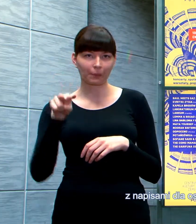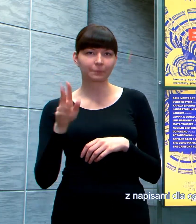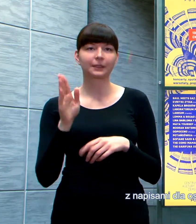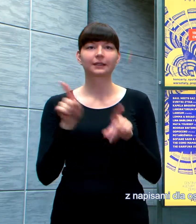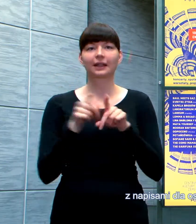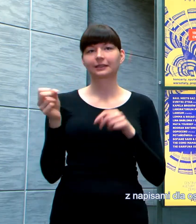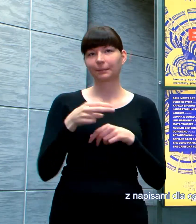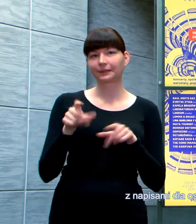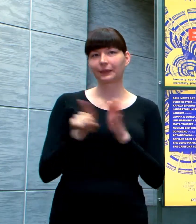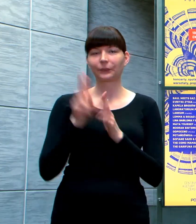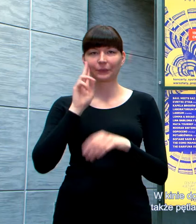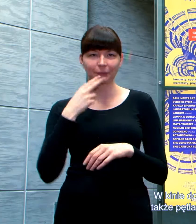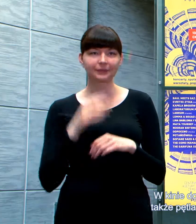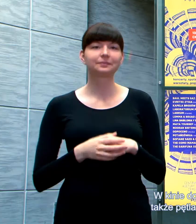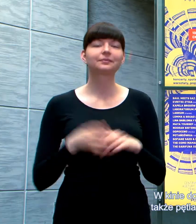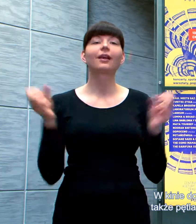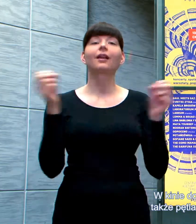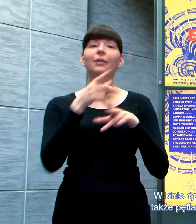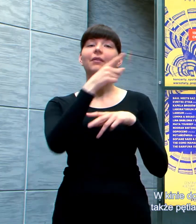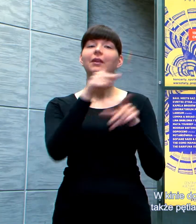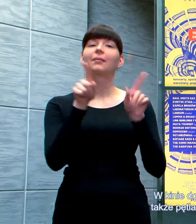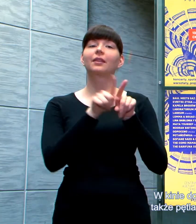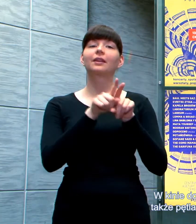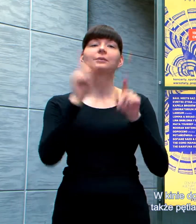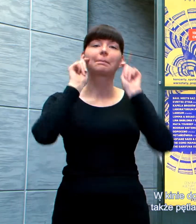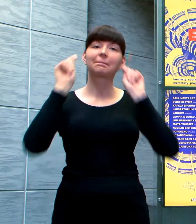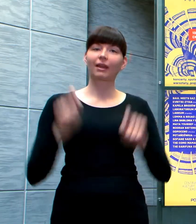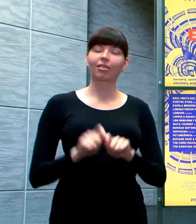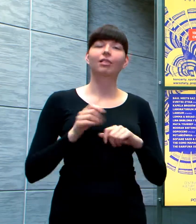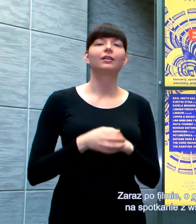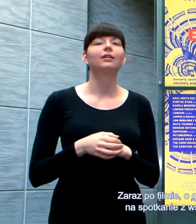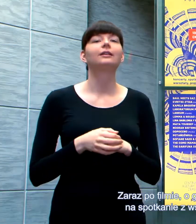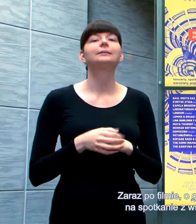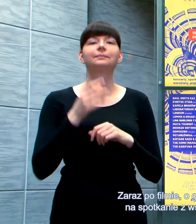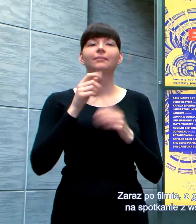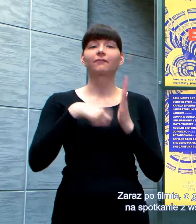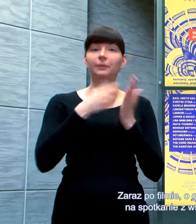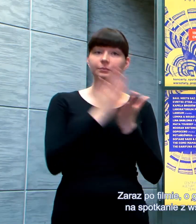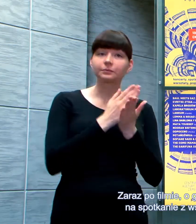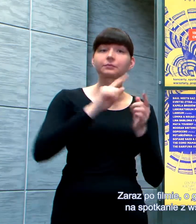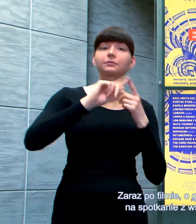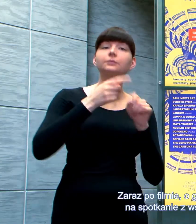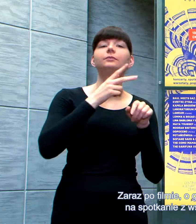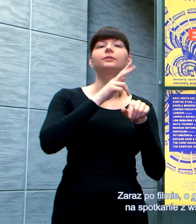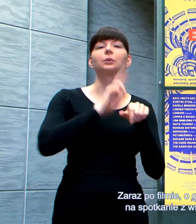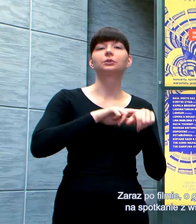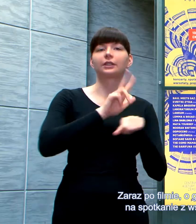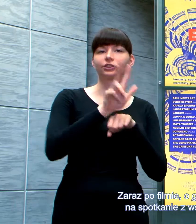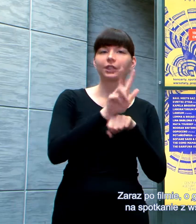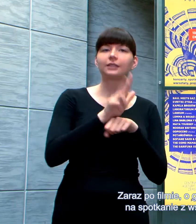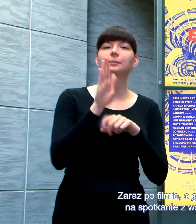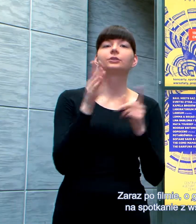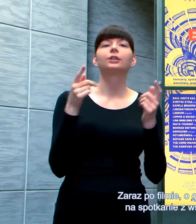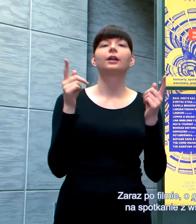osób niesłyszących. W kinie dostępna jest także pętla indukcyjna. Zaraz po filmie o godzinie 13 zapraszamy